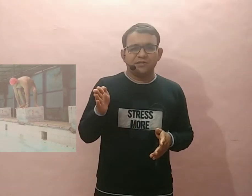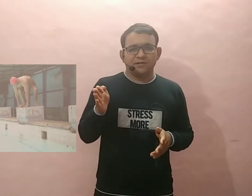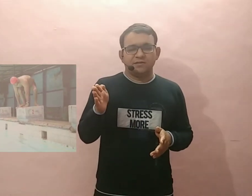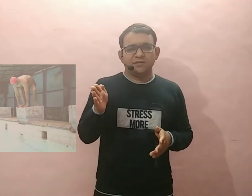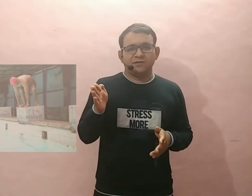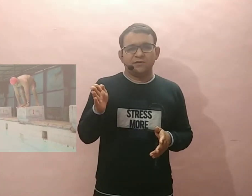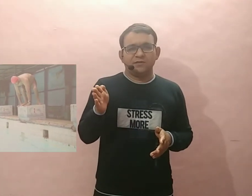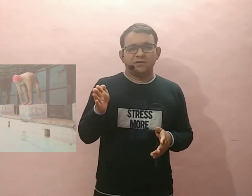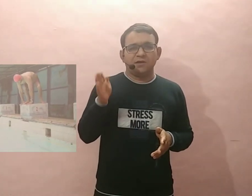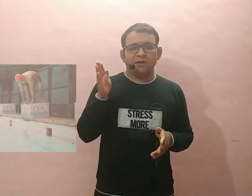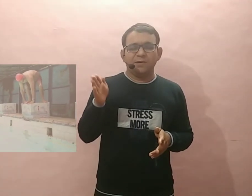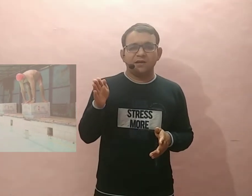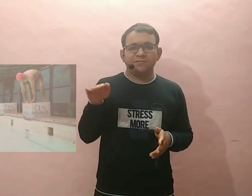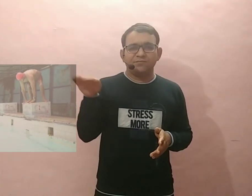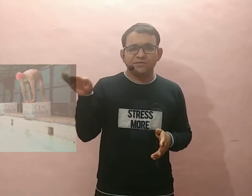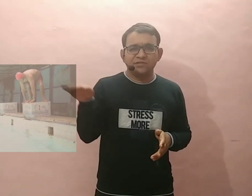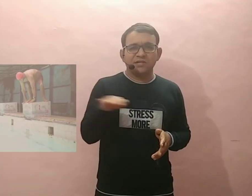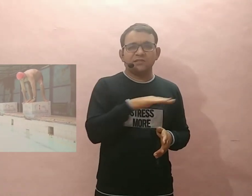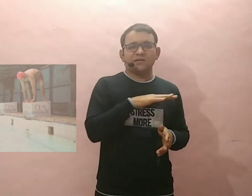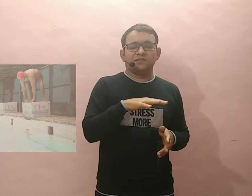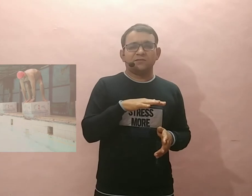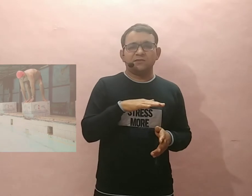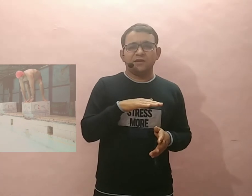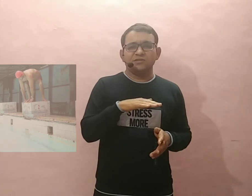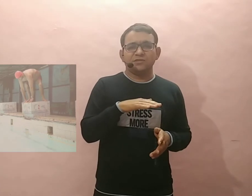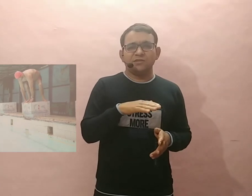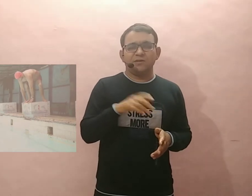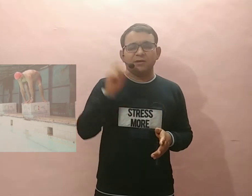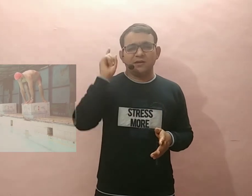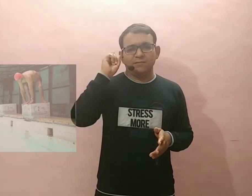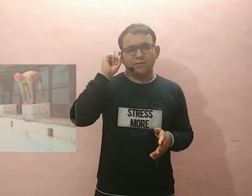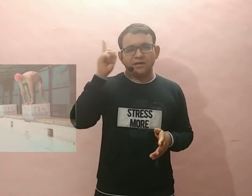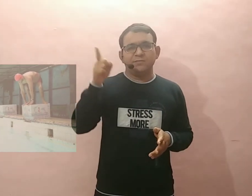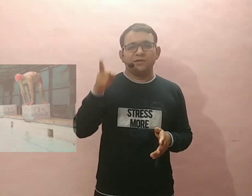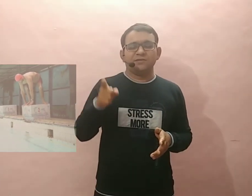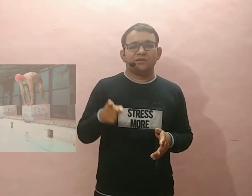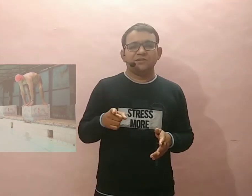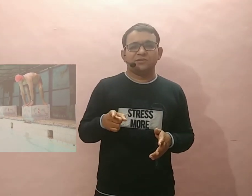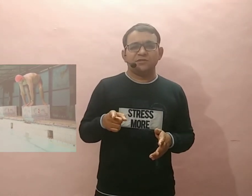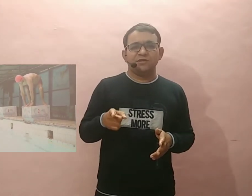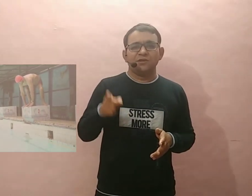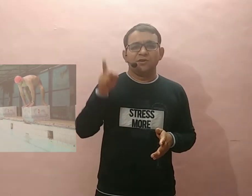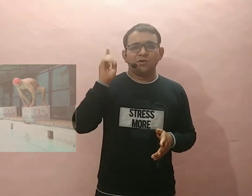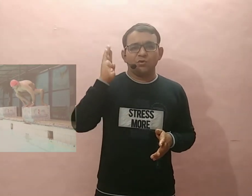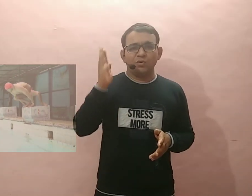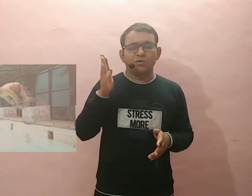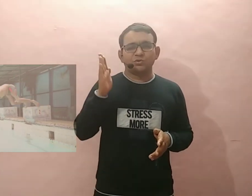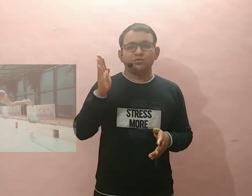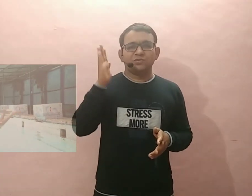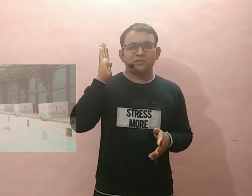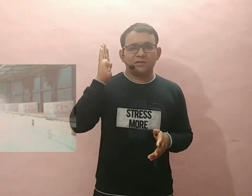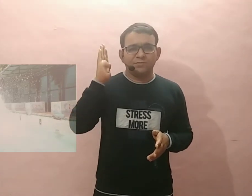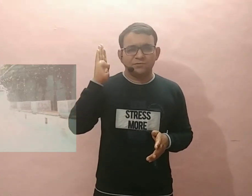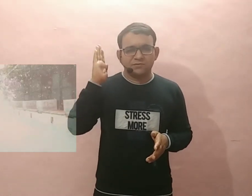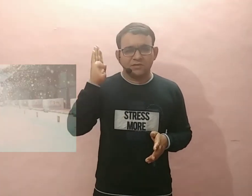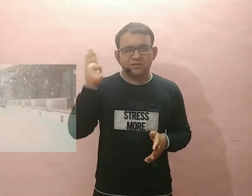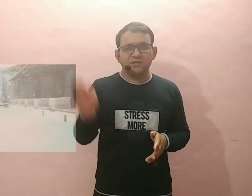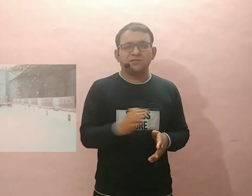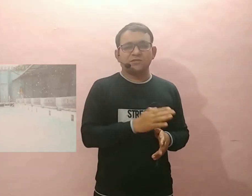डिसेबिलिटी हमारे फिजिकल तक रहनी चाहिए, हमारे माइंड में नहीं जानी चाहिए। और दूसरी तरफ सत्येंद्र सिंह